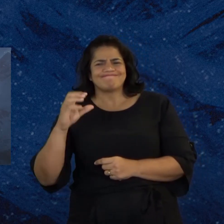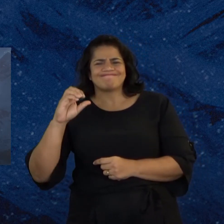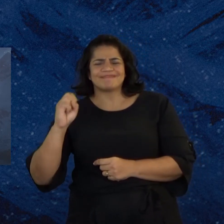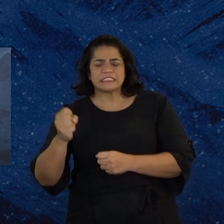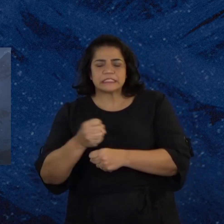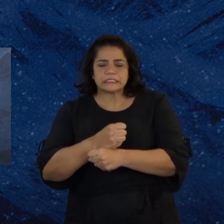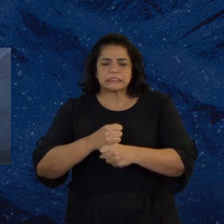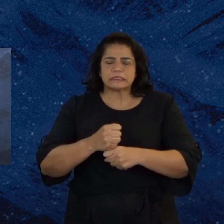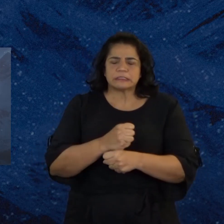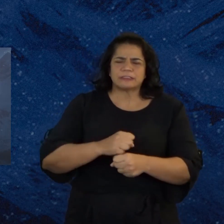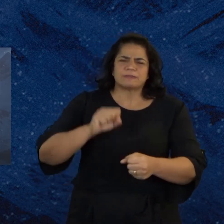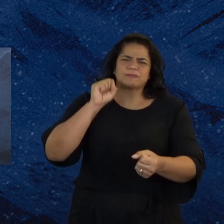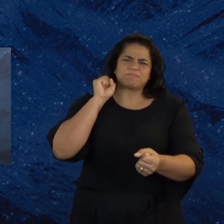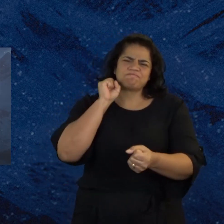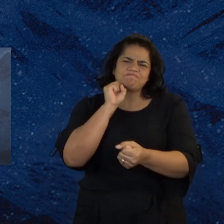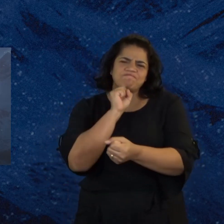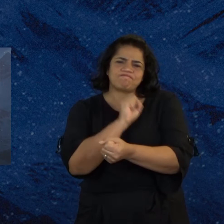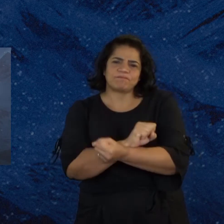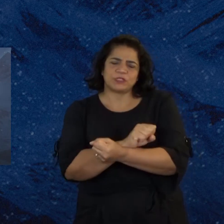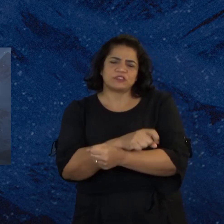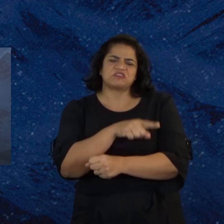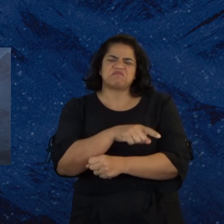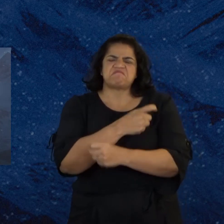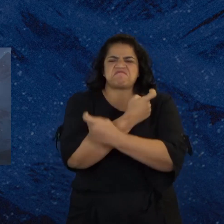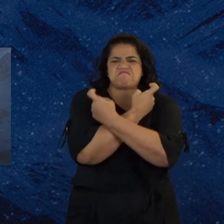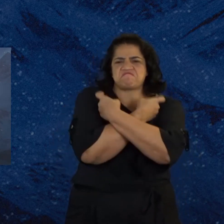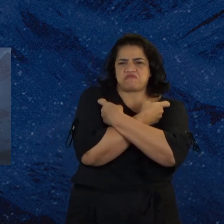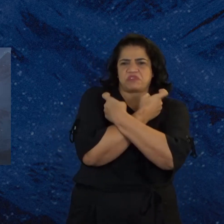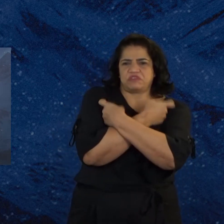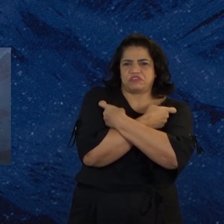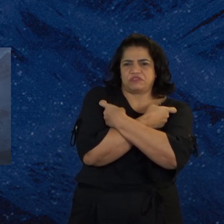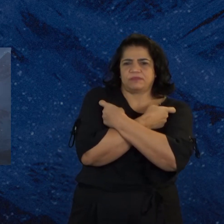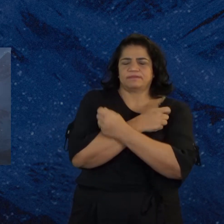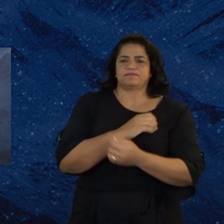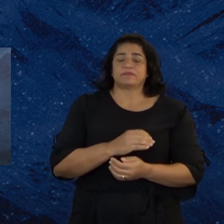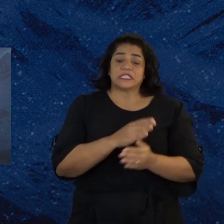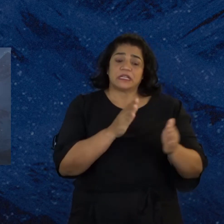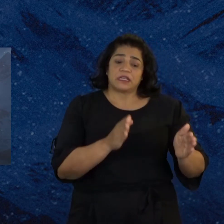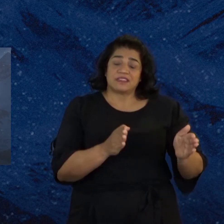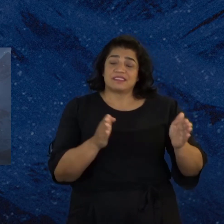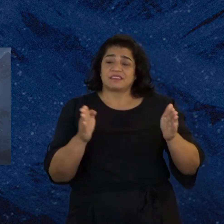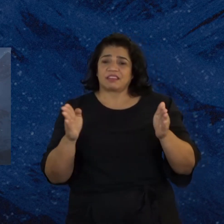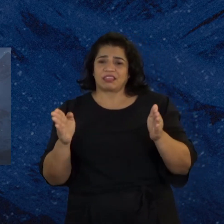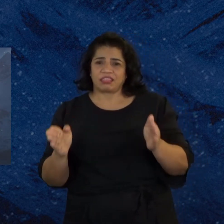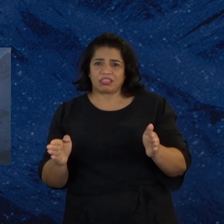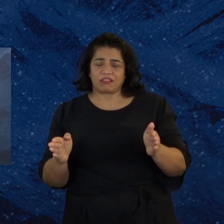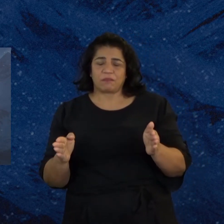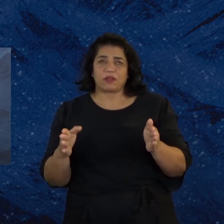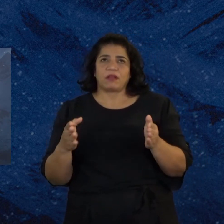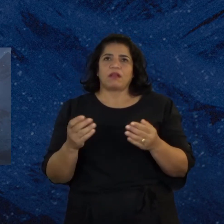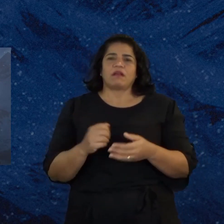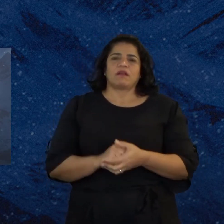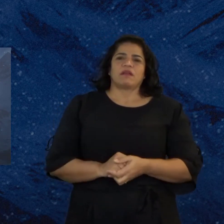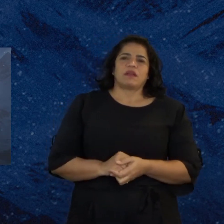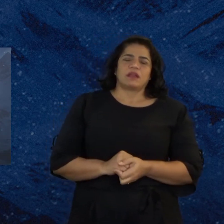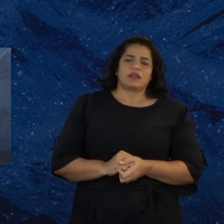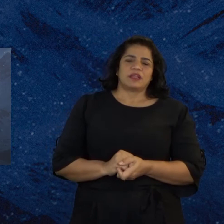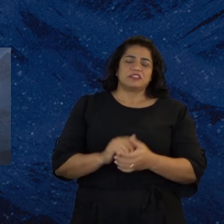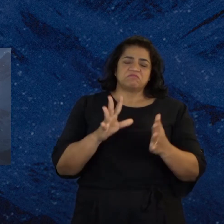Egito, ele começou a ganhar cultura egípcia, a viver segundo aquela cultura. E ali no